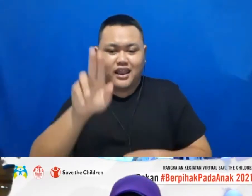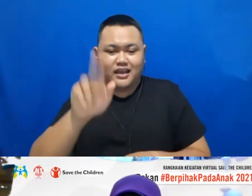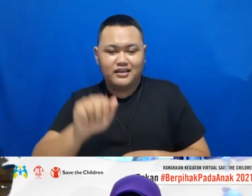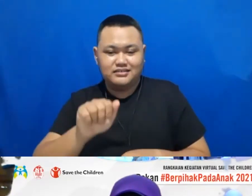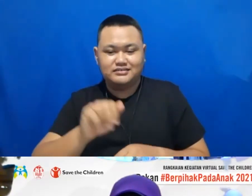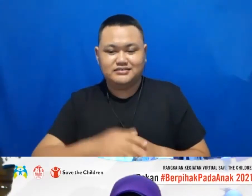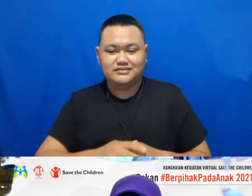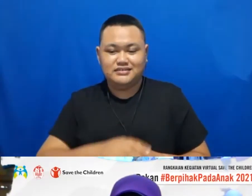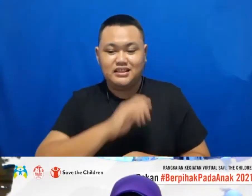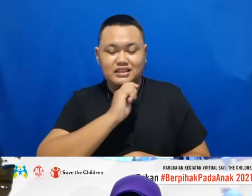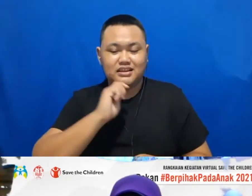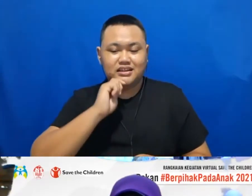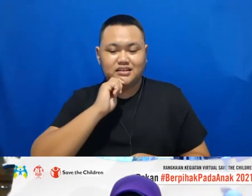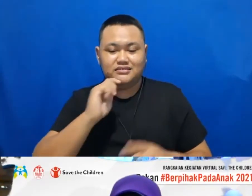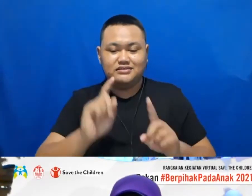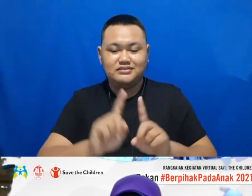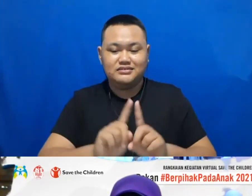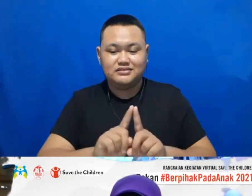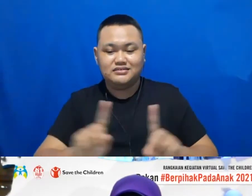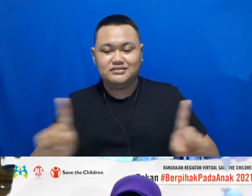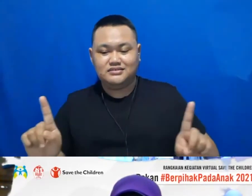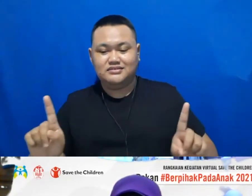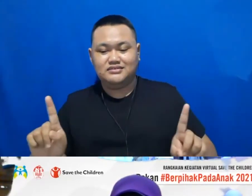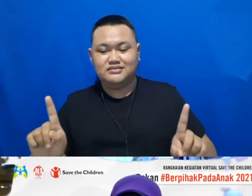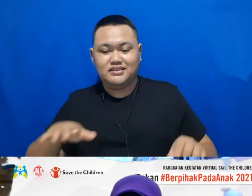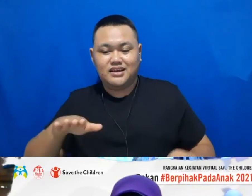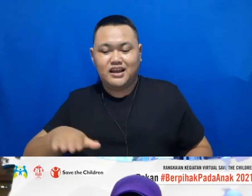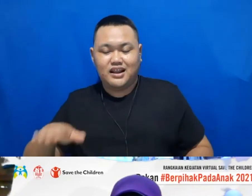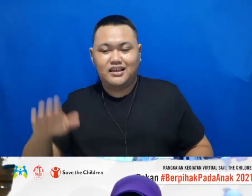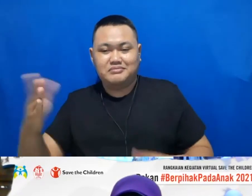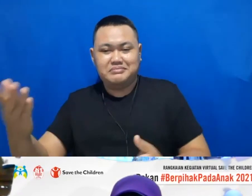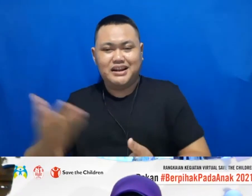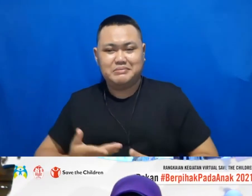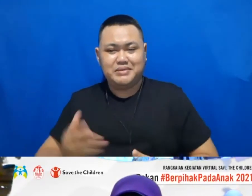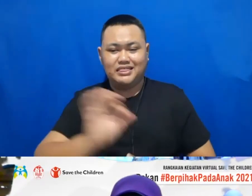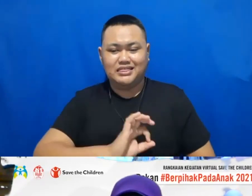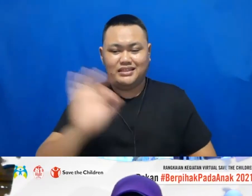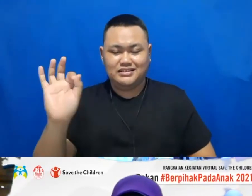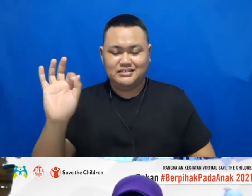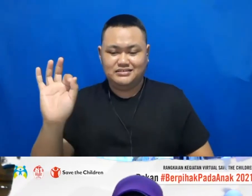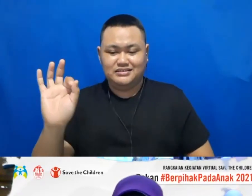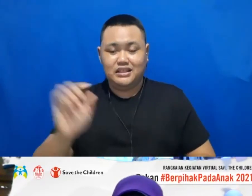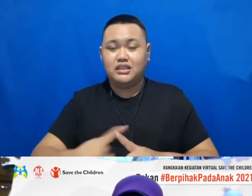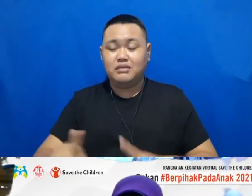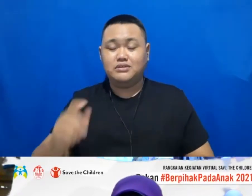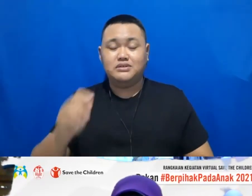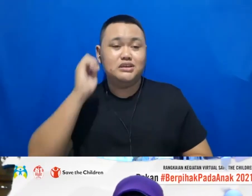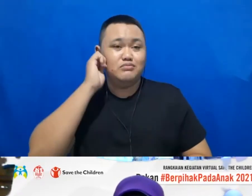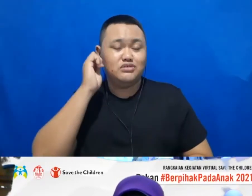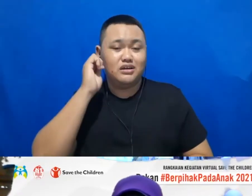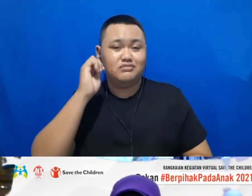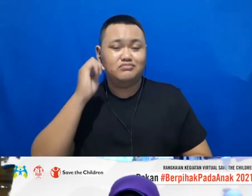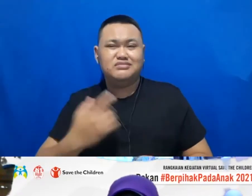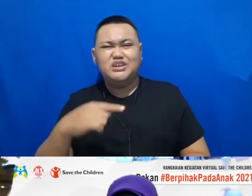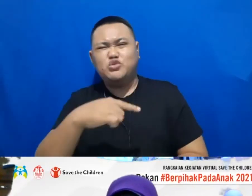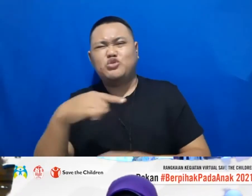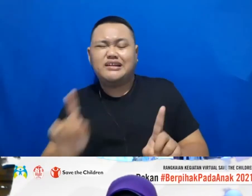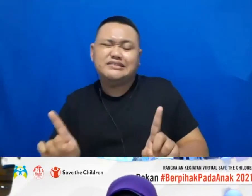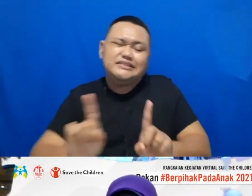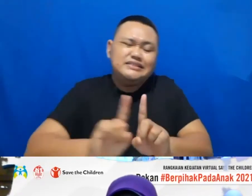tidak terbatas oleh itu jenis kelamin laki-laki atau perempuan. Mereka memiliki hak yang